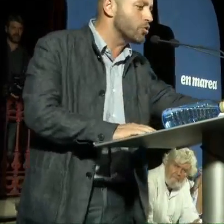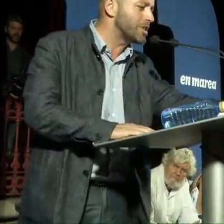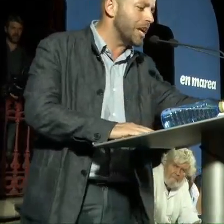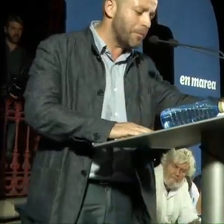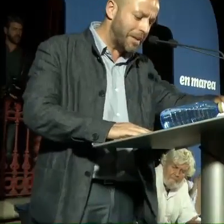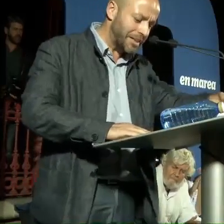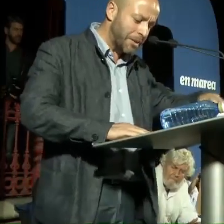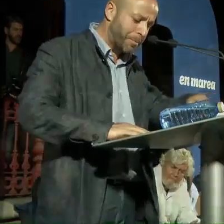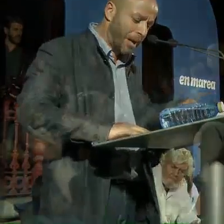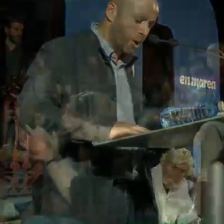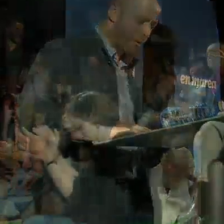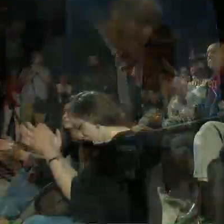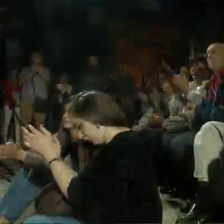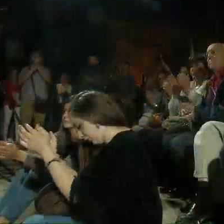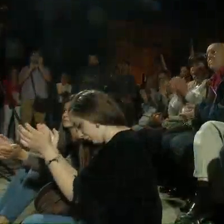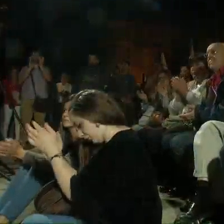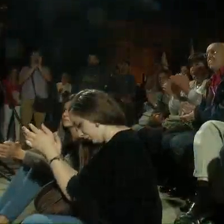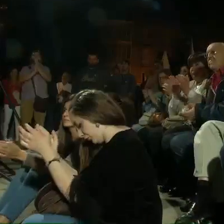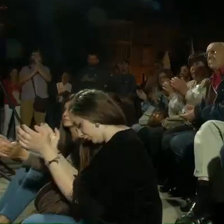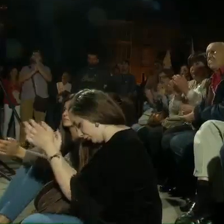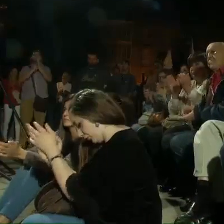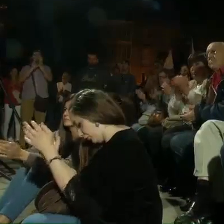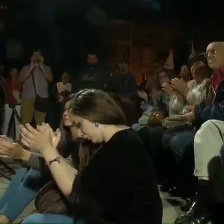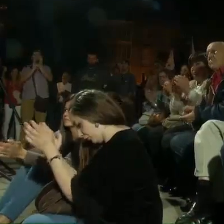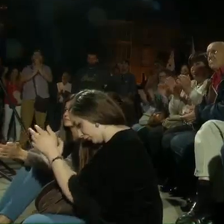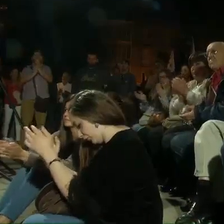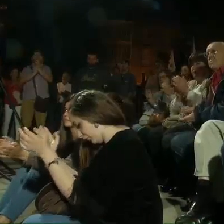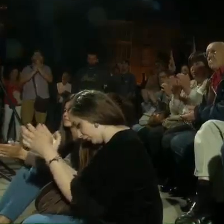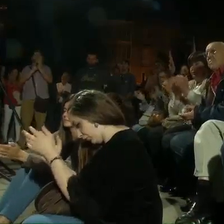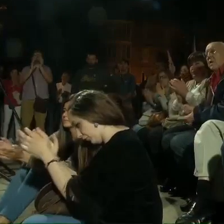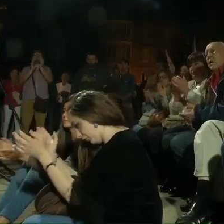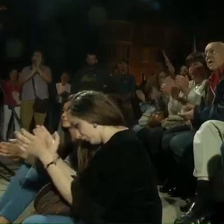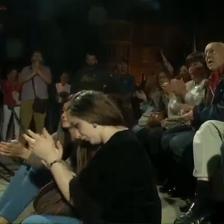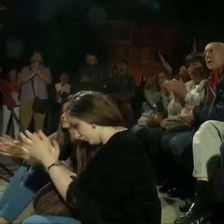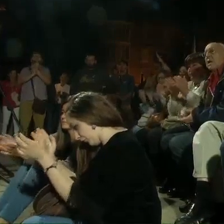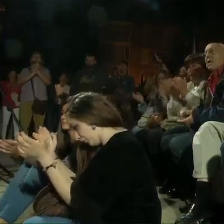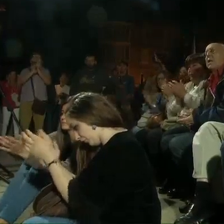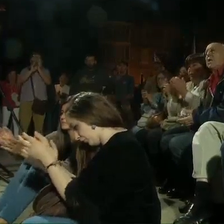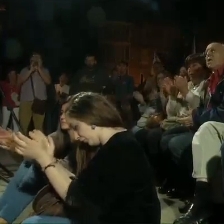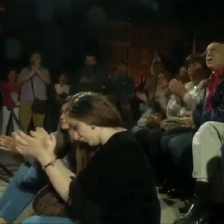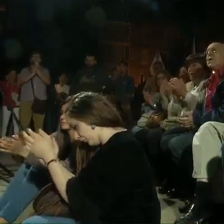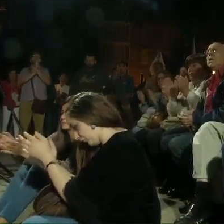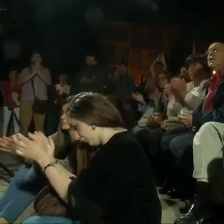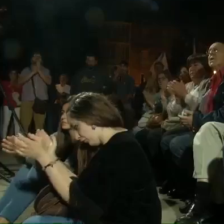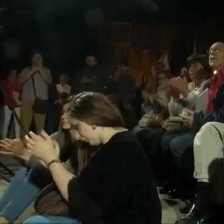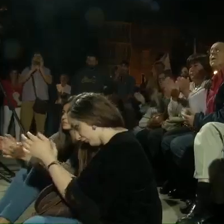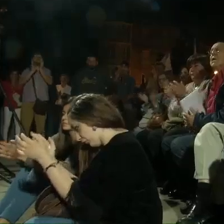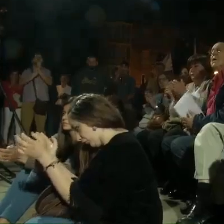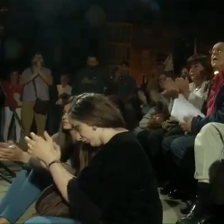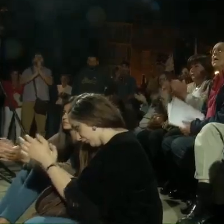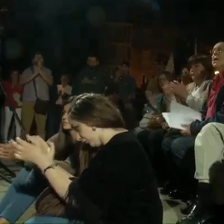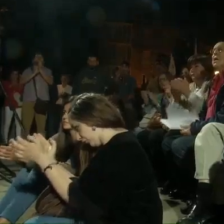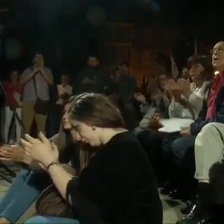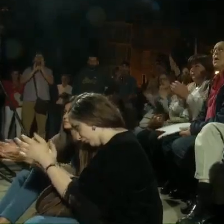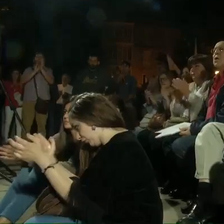única e exclusivamente que reparta con quen máis o necesita. Esa